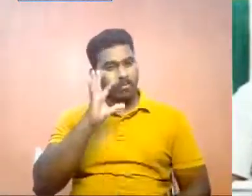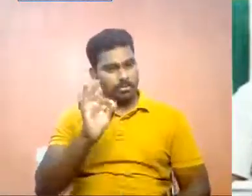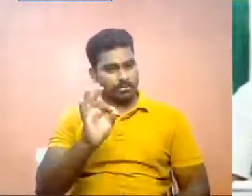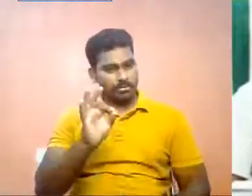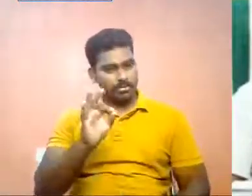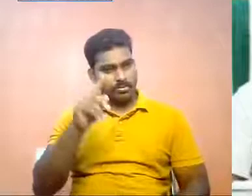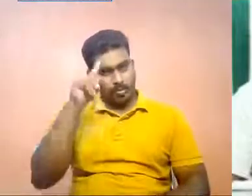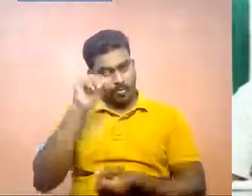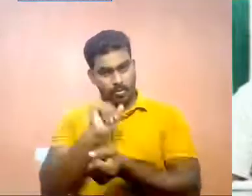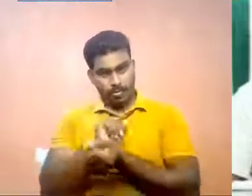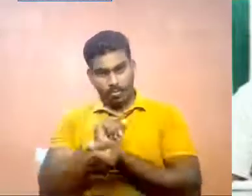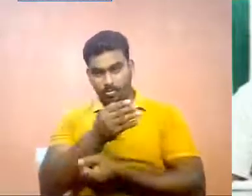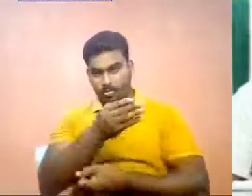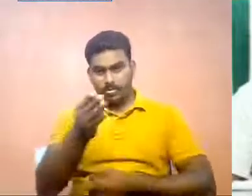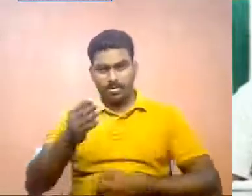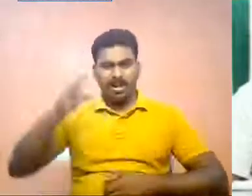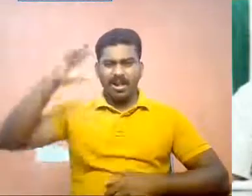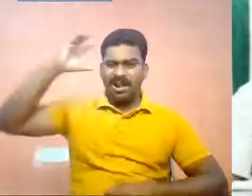വെള്ളം